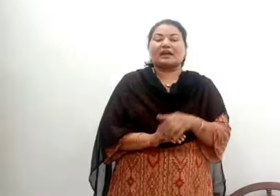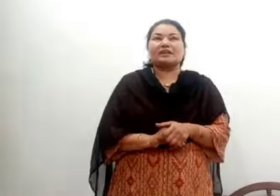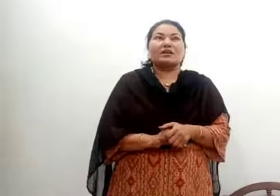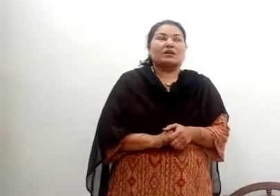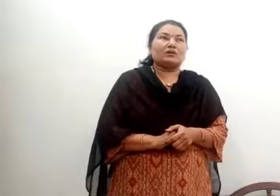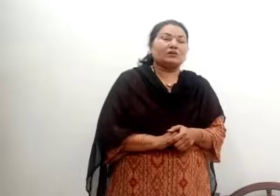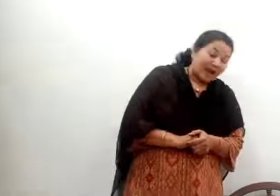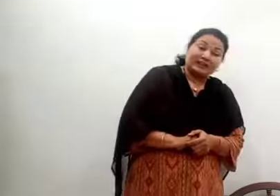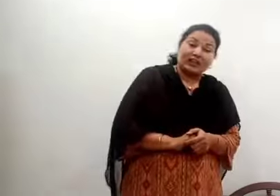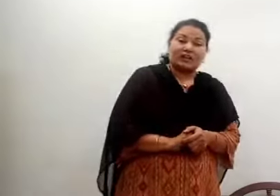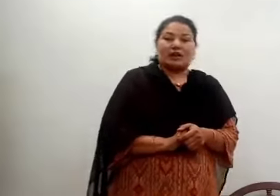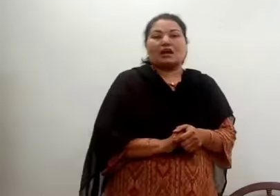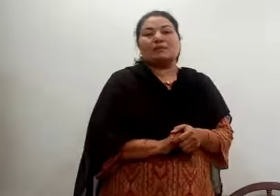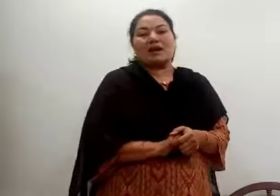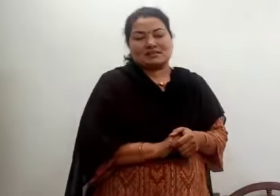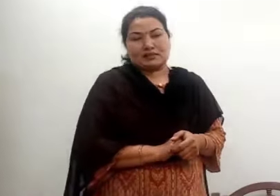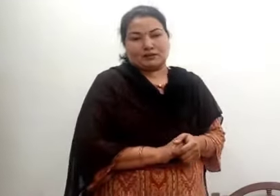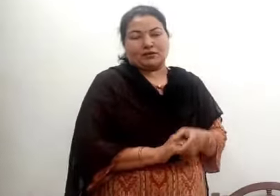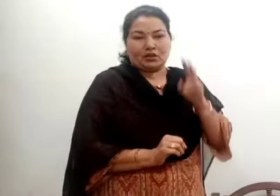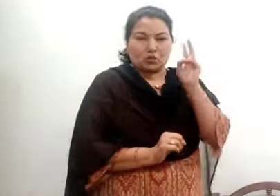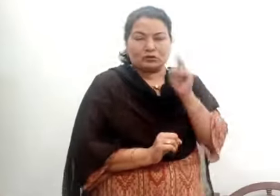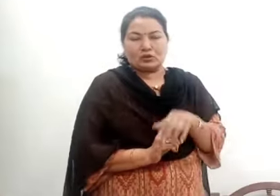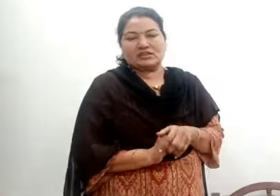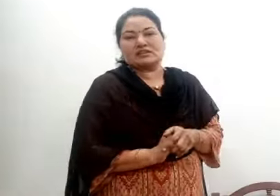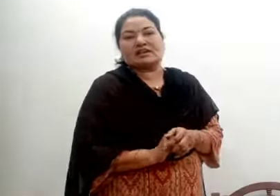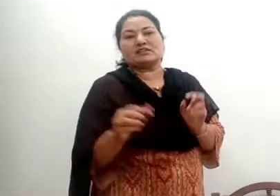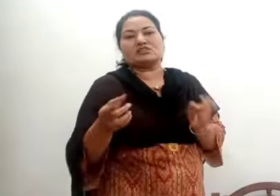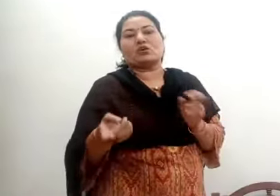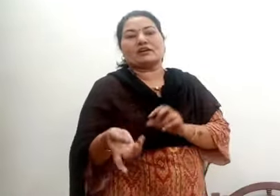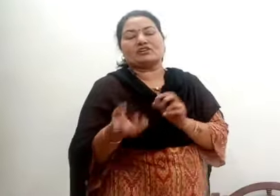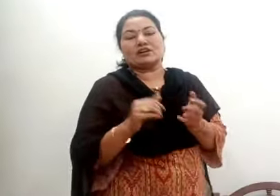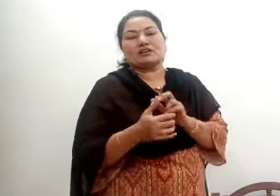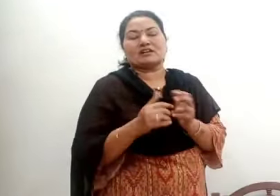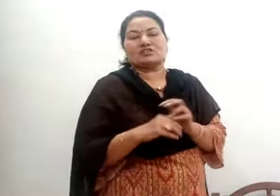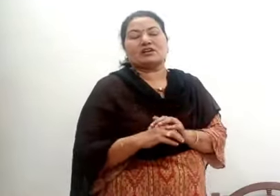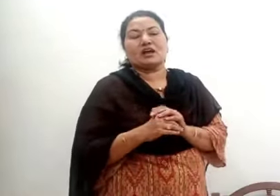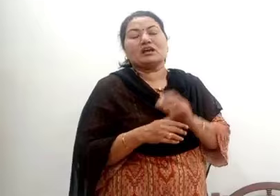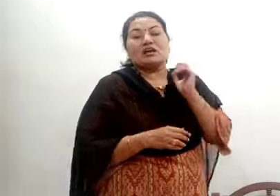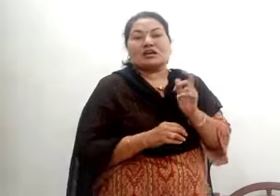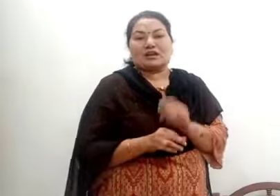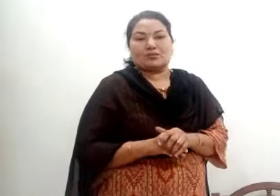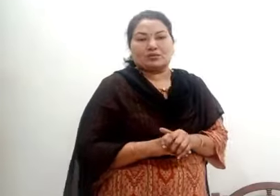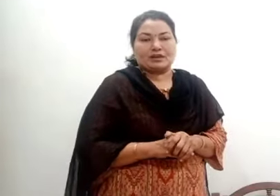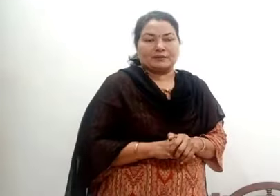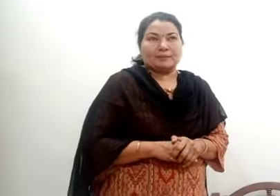आहेत टीन आणि मायसिन. हे दोन प्रोटीन्स आहेत जे कॉन्ट्रॅक्शन अँड रिलॅक्सेशनला कारणीभूत आहेत.